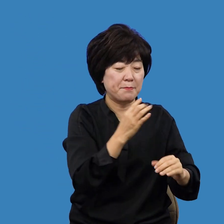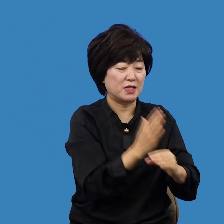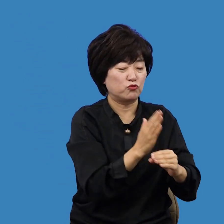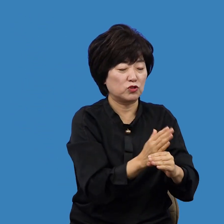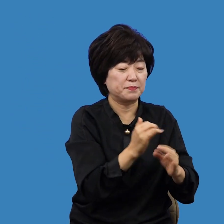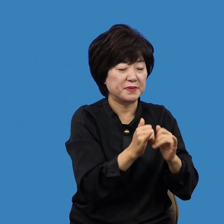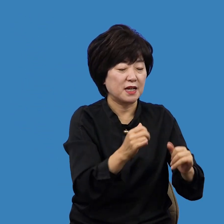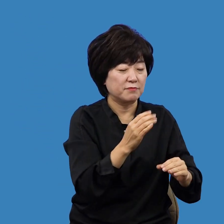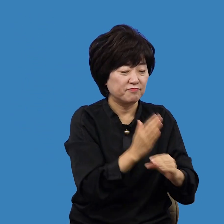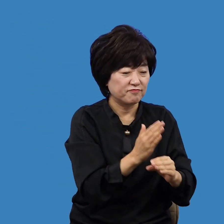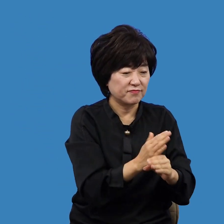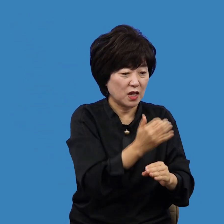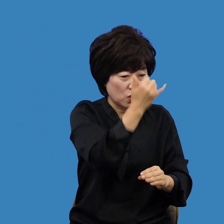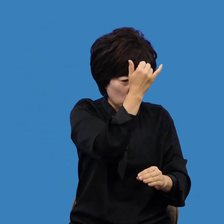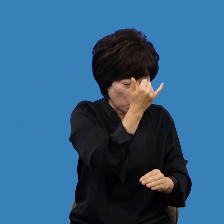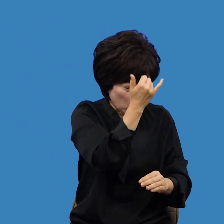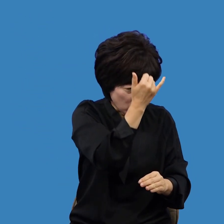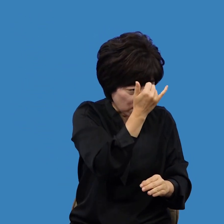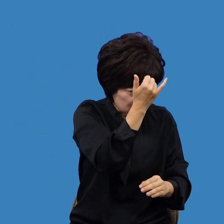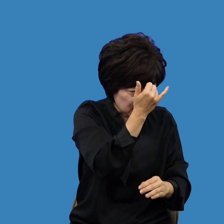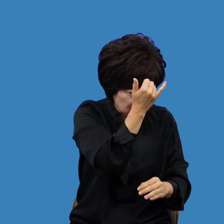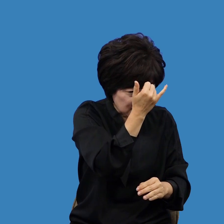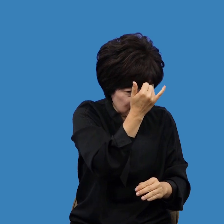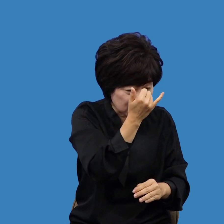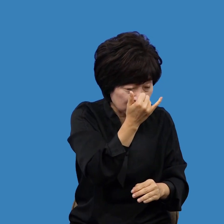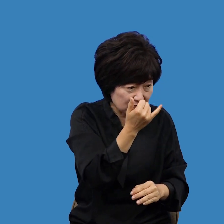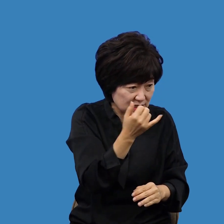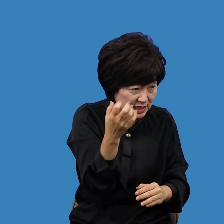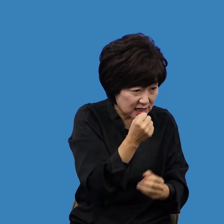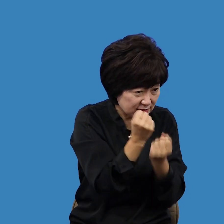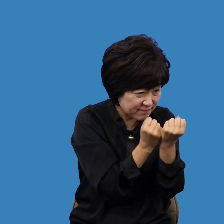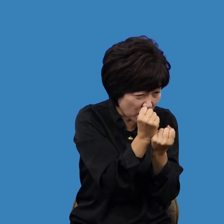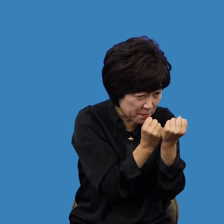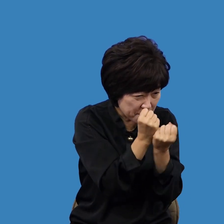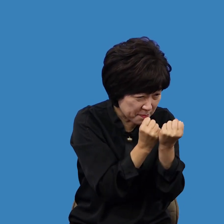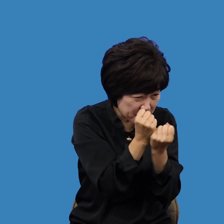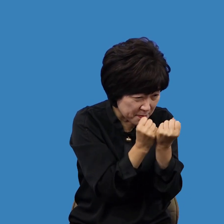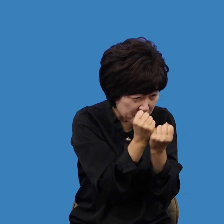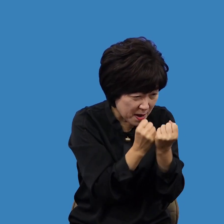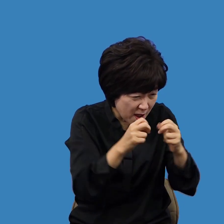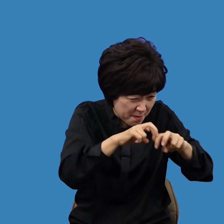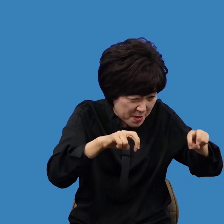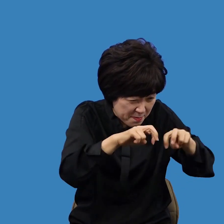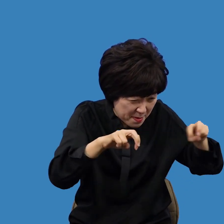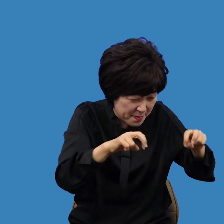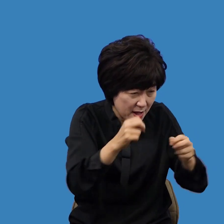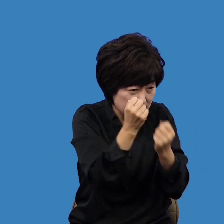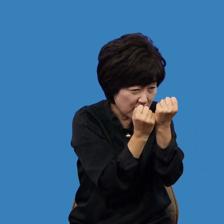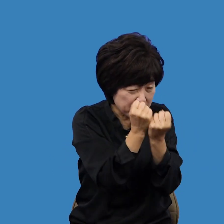철학으로는 도덕과 윤리의 근거를 찾을 수가 없는 거야. 아무리 파고 들어가도 없거든.